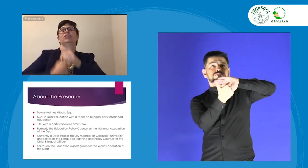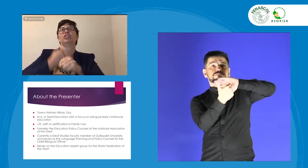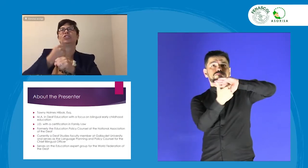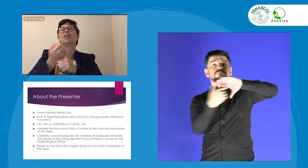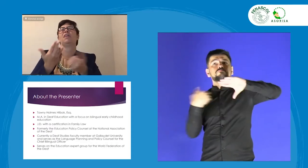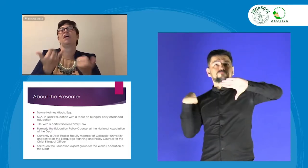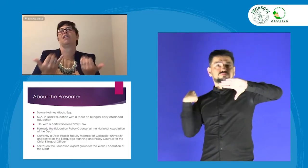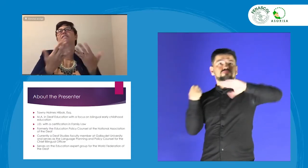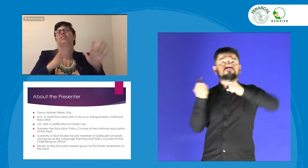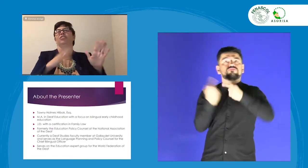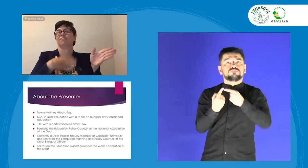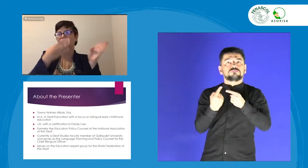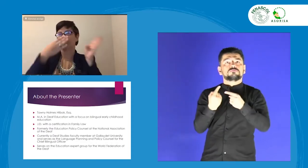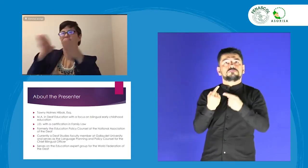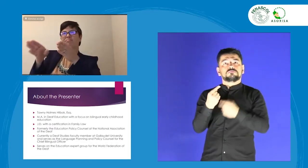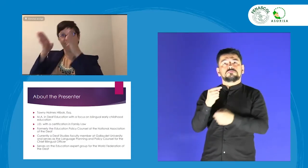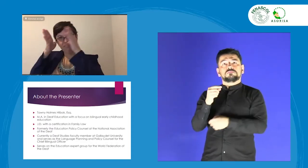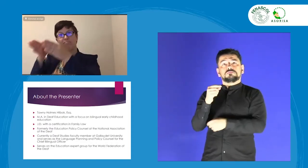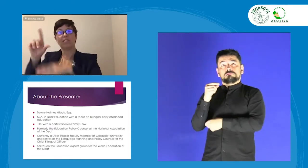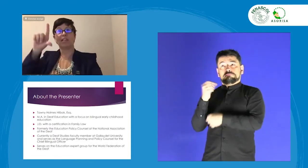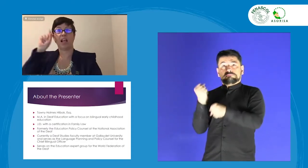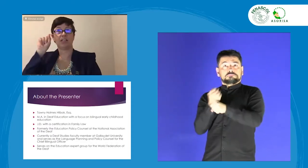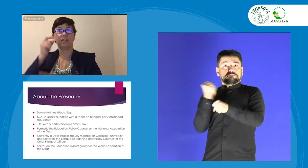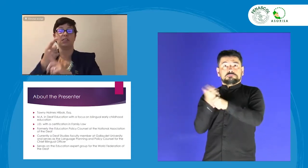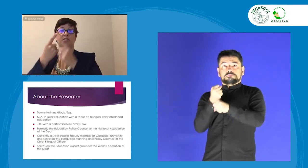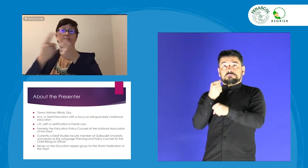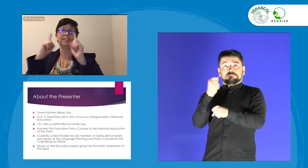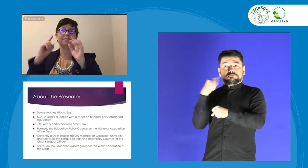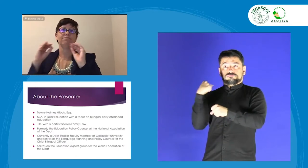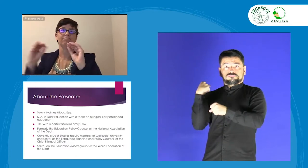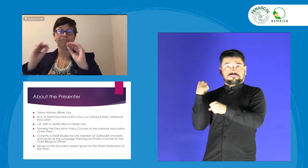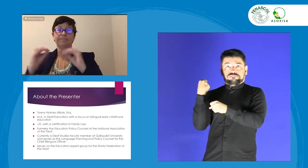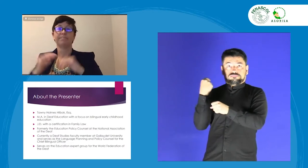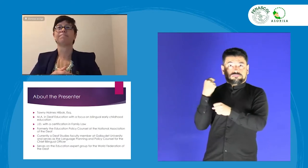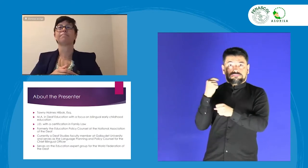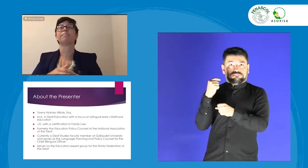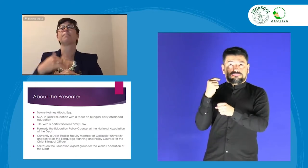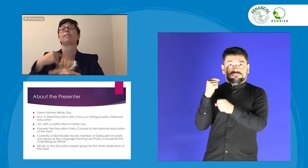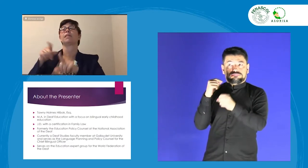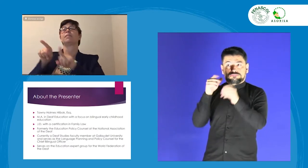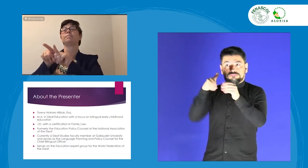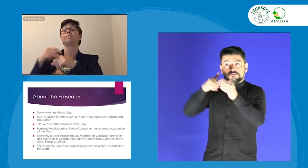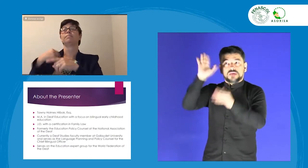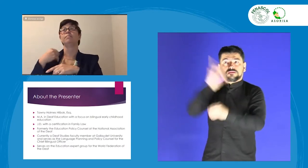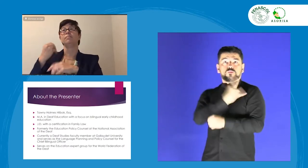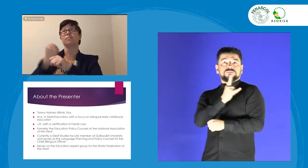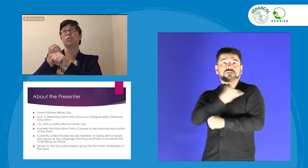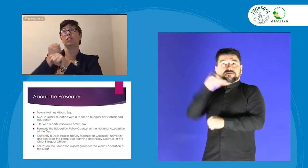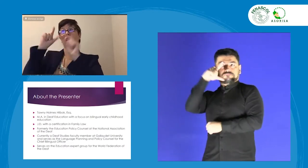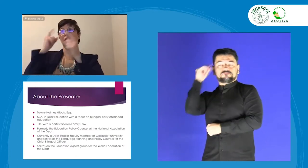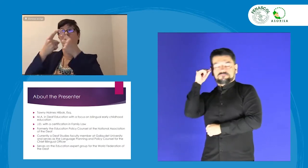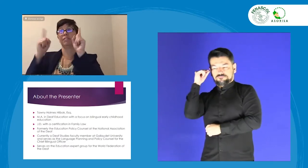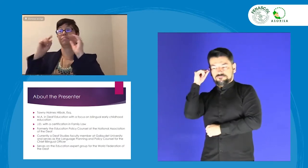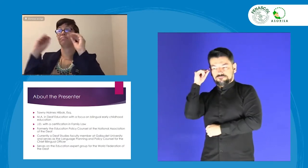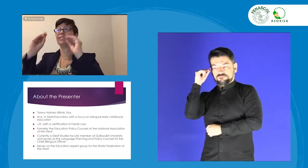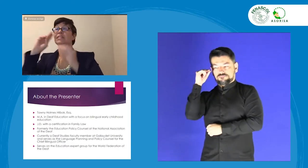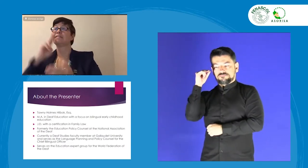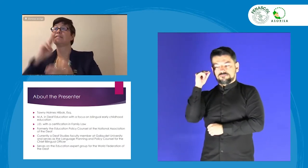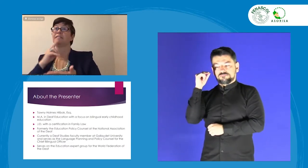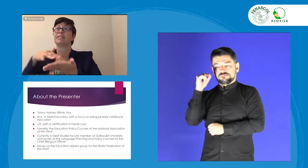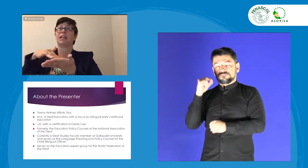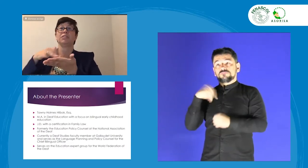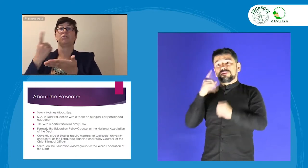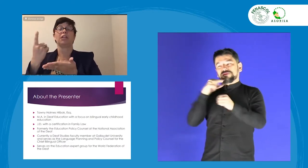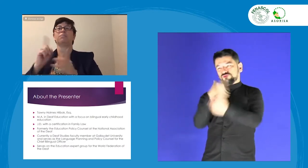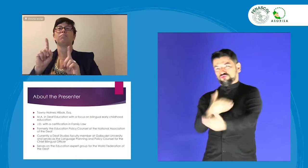está haciendo de educación de niños sordos. He trabajado en este aspecto durante 8 años. Y